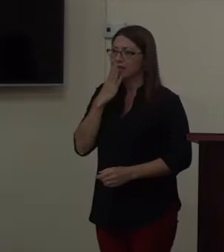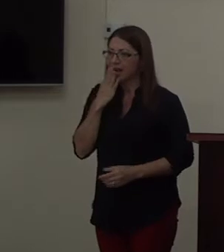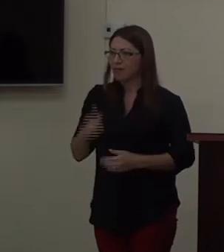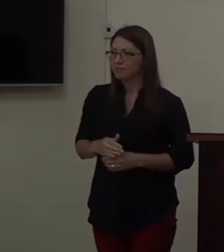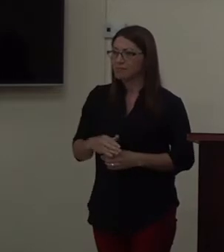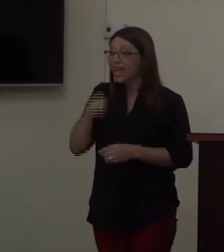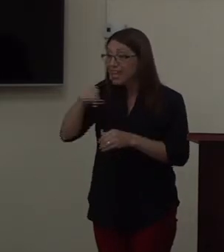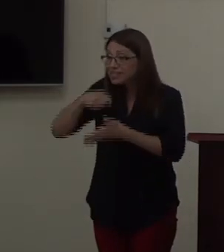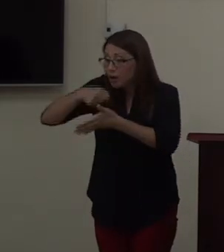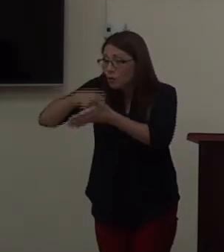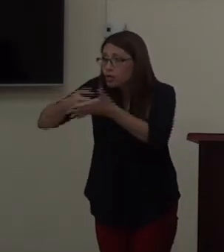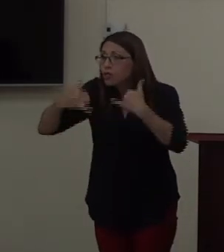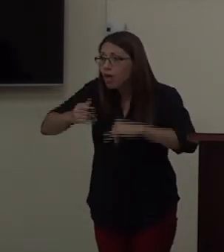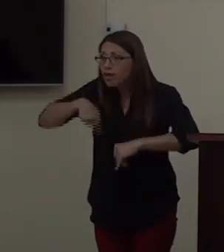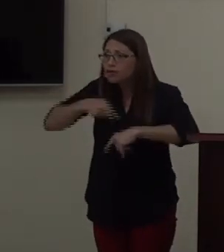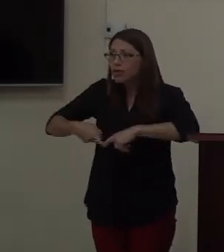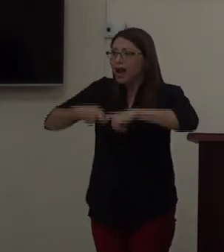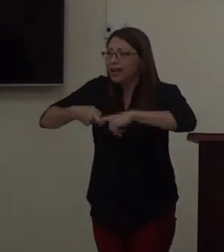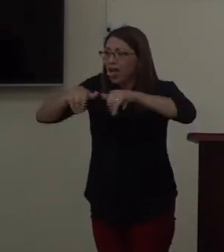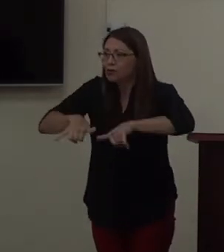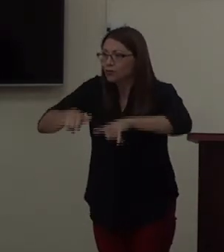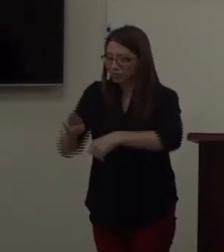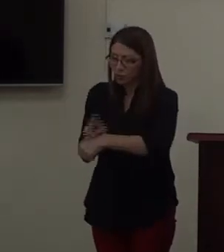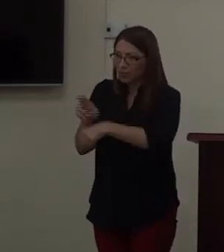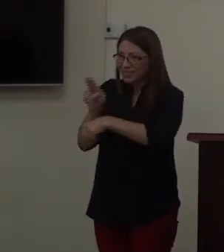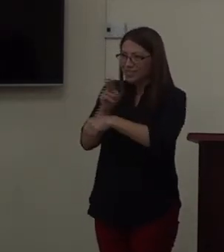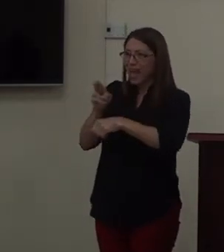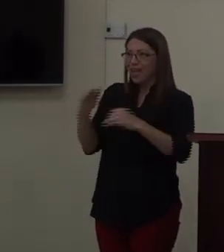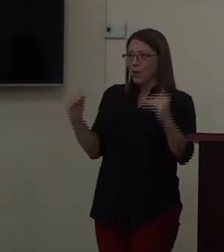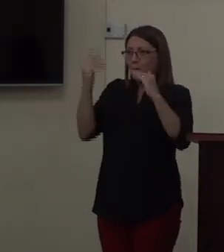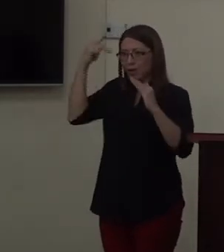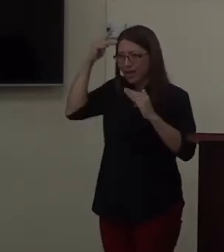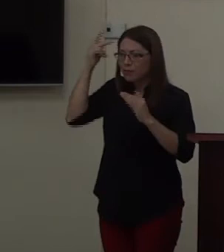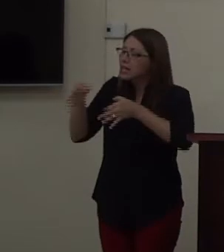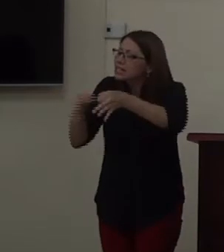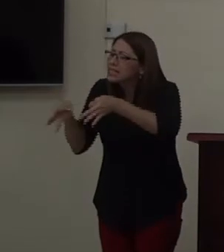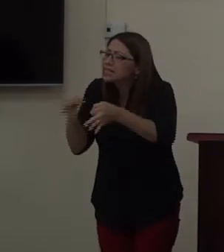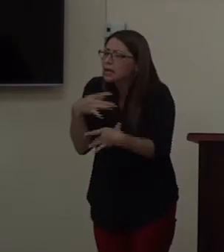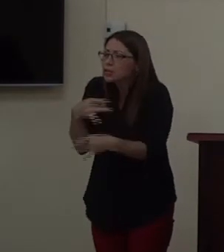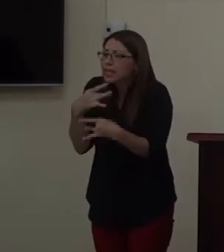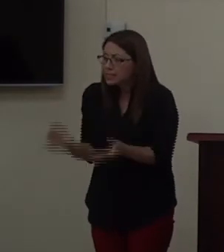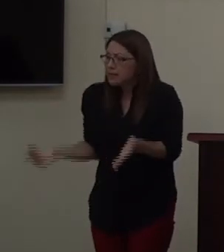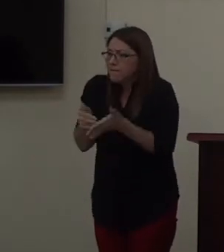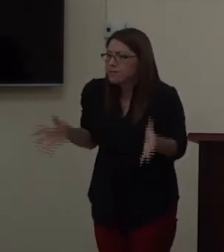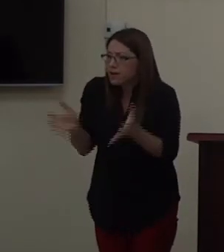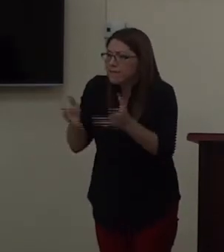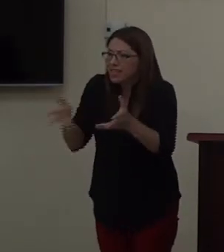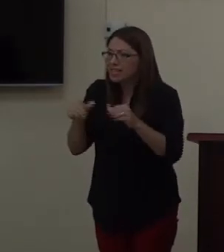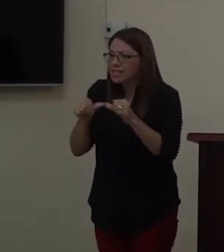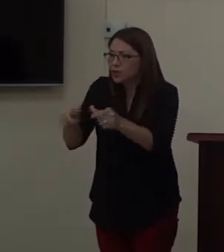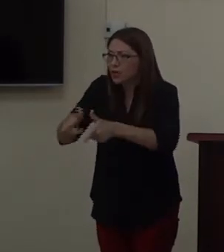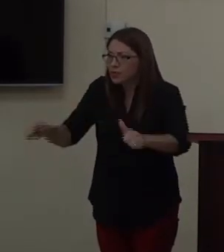todavía anclados, ¿verdad? Se utiliza políticamente. Y explica muchas veces los intereses de revitalización lingüística porque las